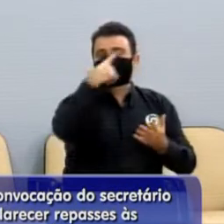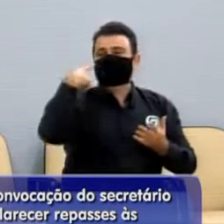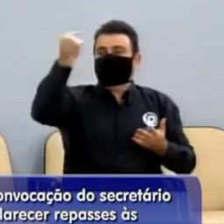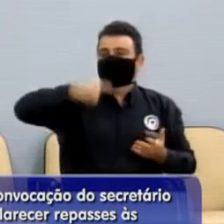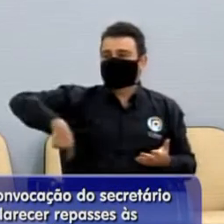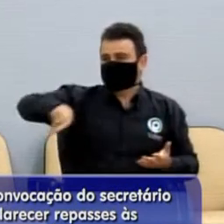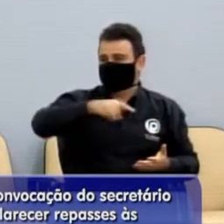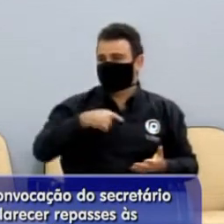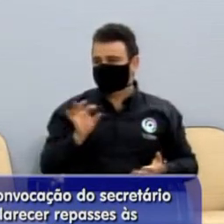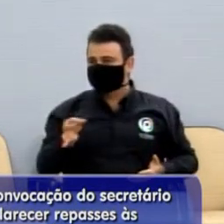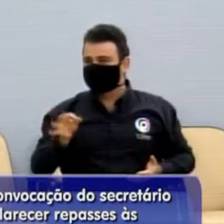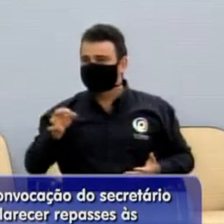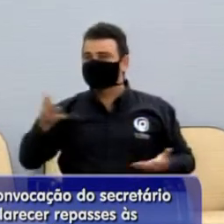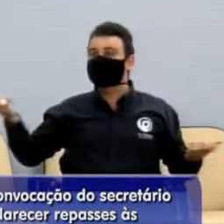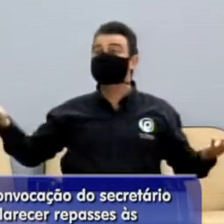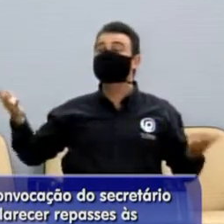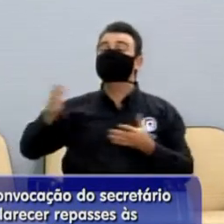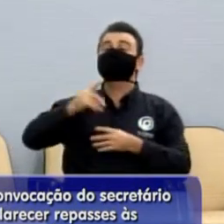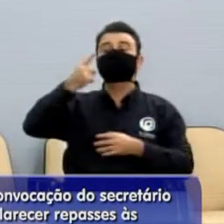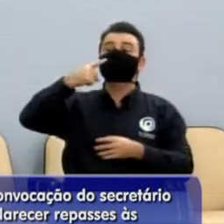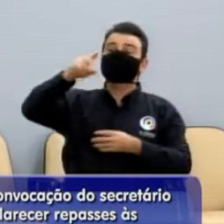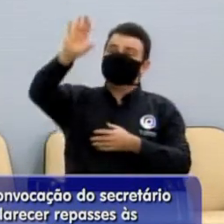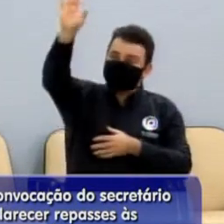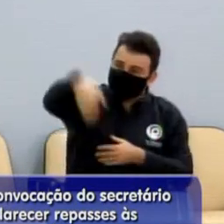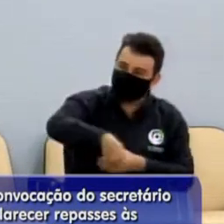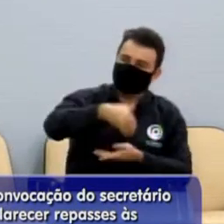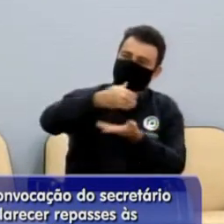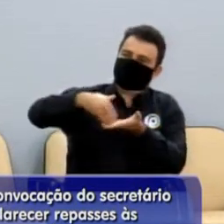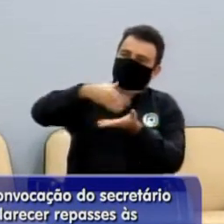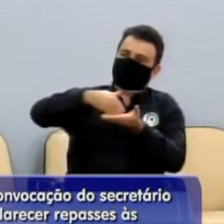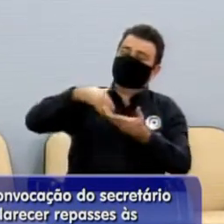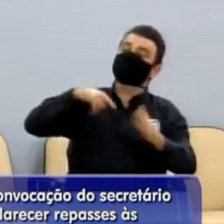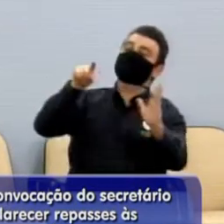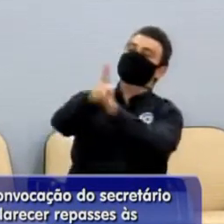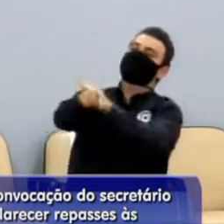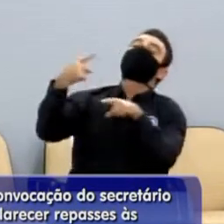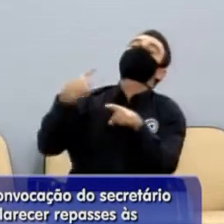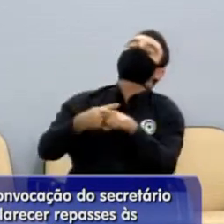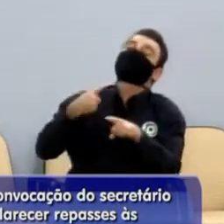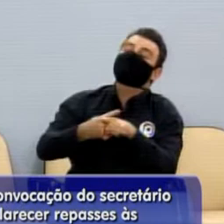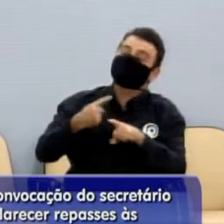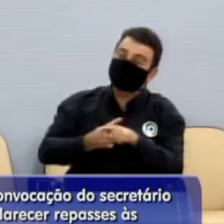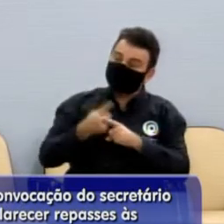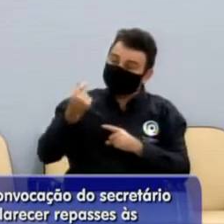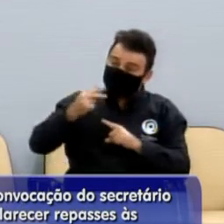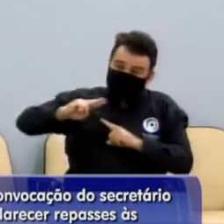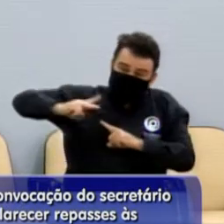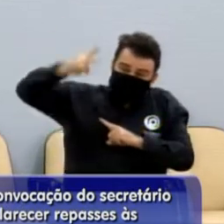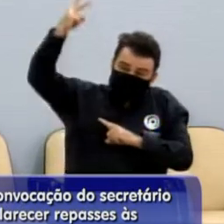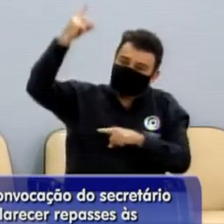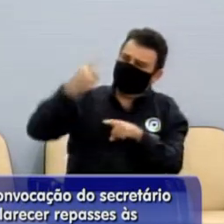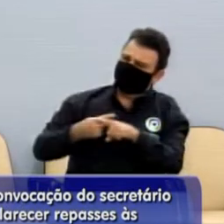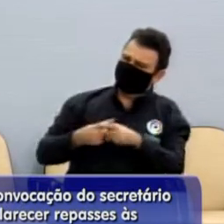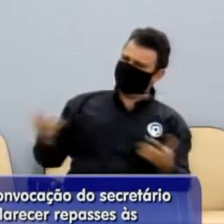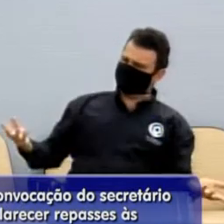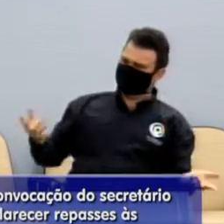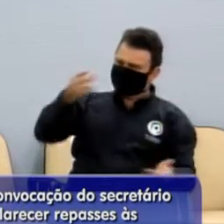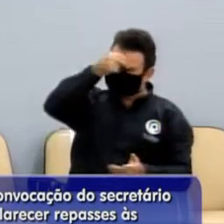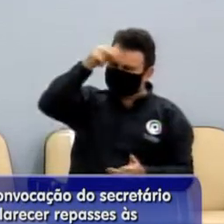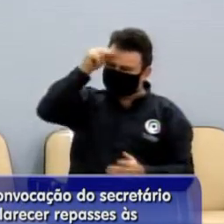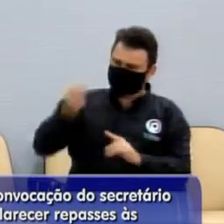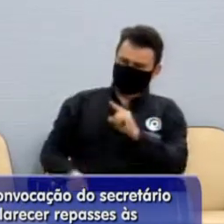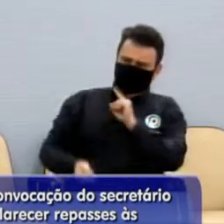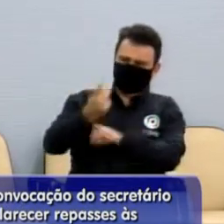porque de tamanho escândalo, tamanho descompasso, que administração é essa